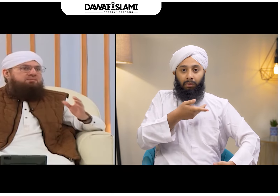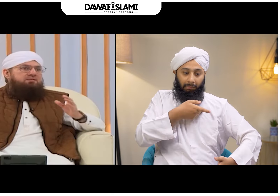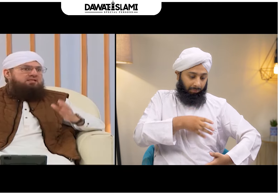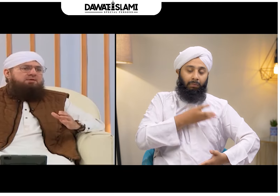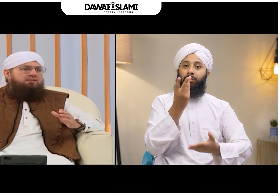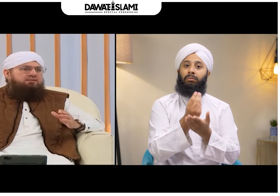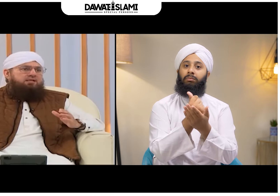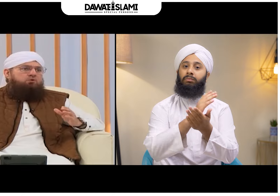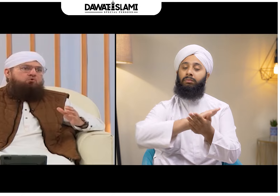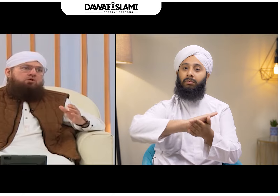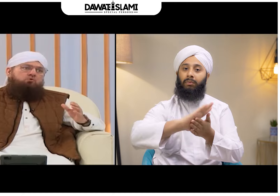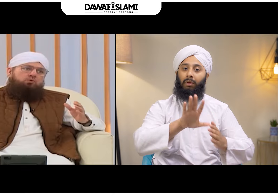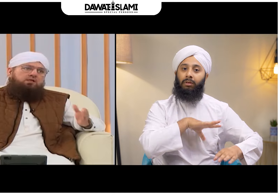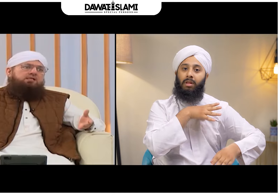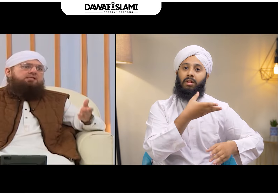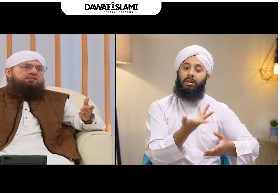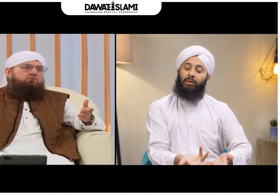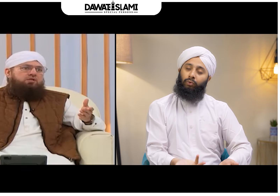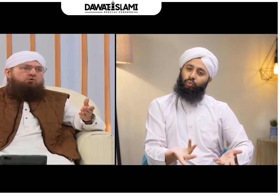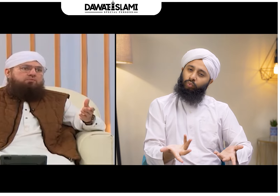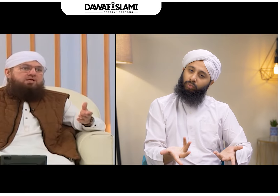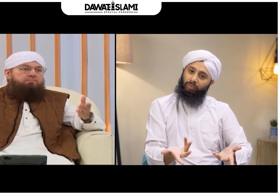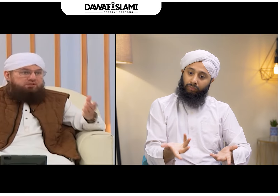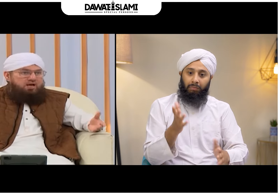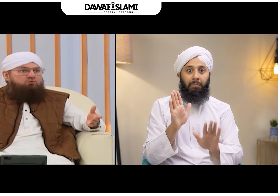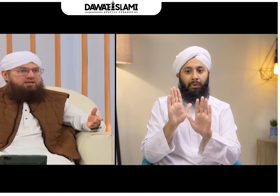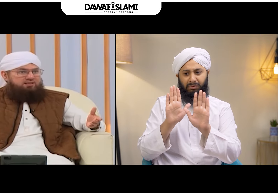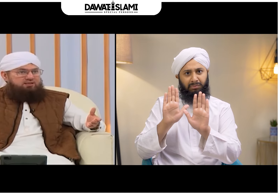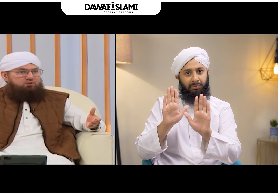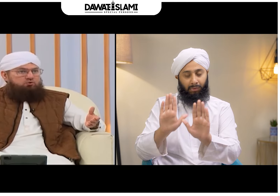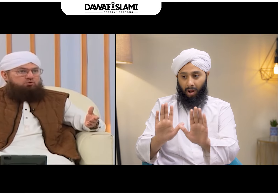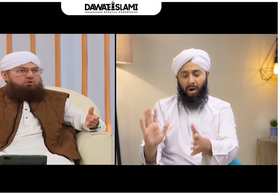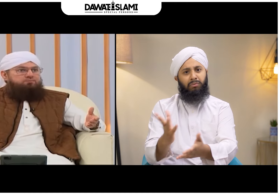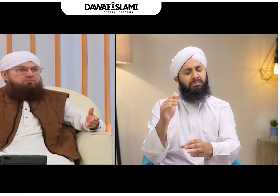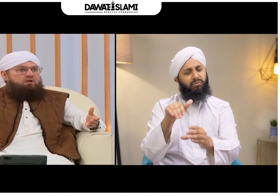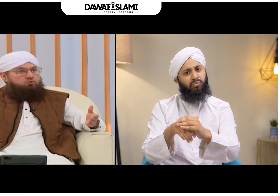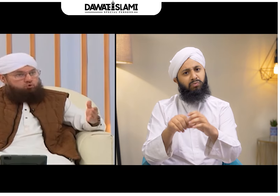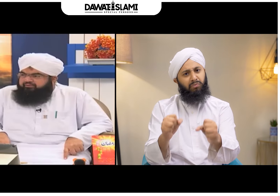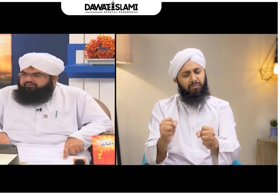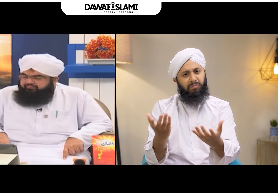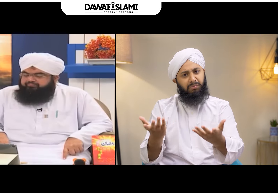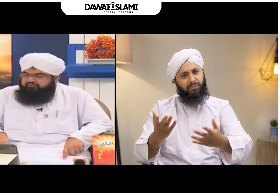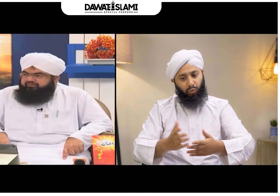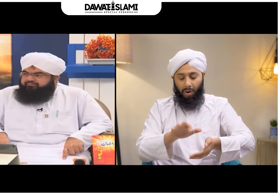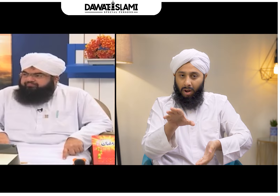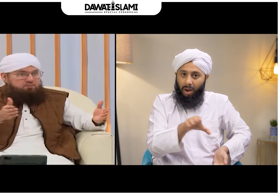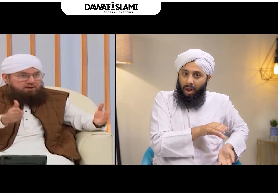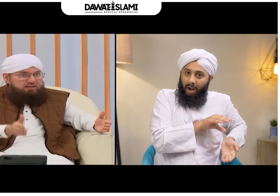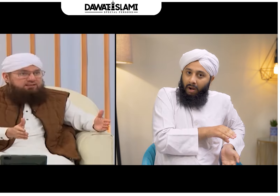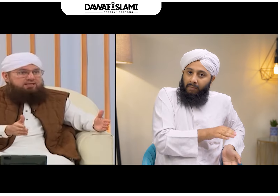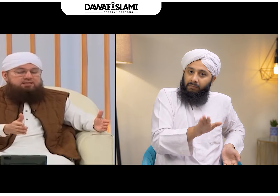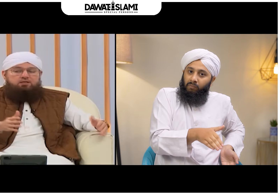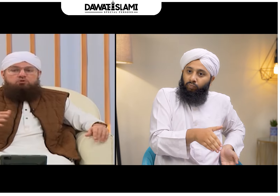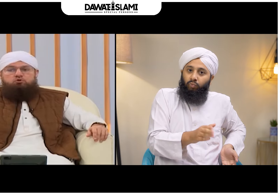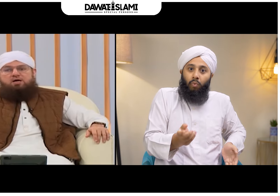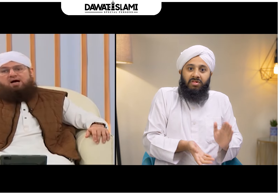اتنی قیمت نہیں بڑھا سکتے کہ لوگوں کی قوت خریدی ختم ہو جائے اور وہ بیچارے پریشان ہو جائیں. اس کو روک کے بھی نہیں رکھ سکتے. ہاں، اس کو روک کے بھی نہیں رکھ سکتے. ذخیرہ اندوزی کی ممانعت